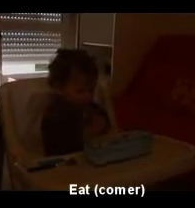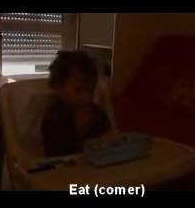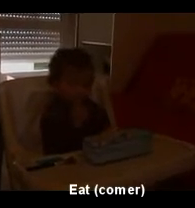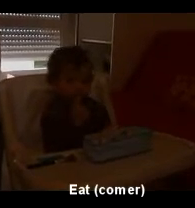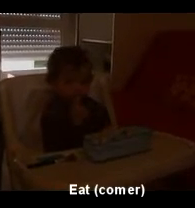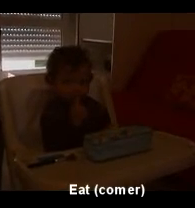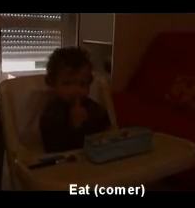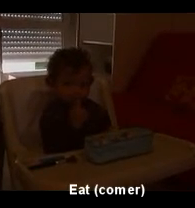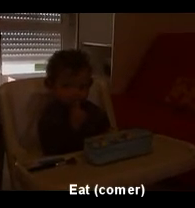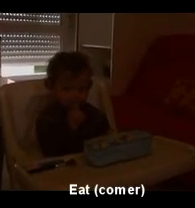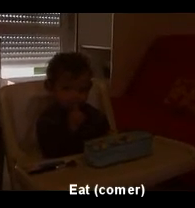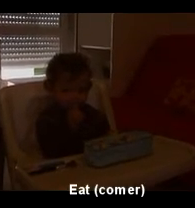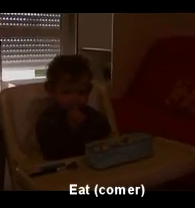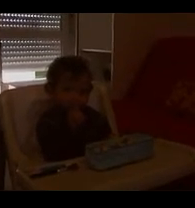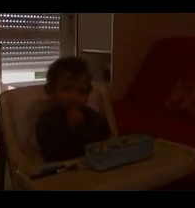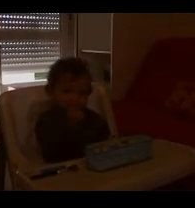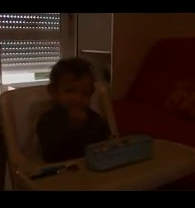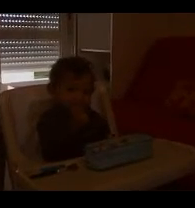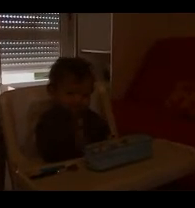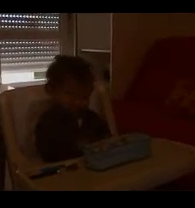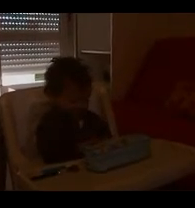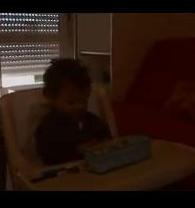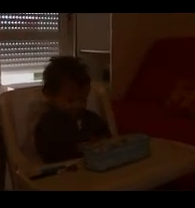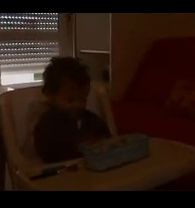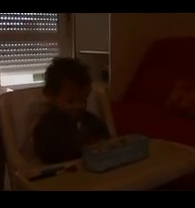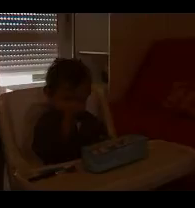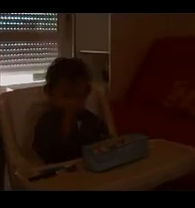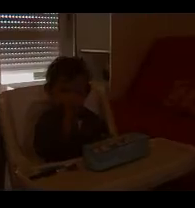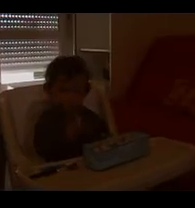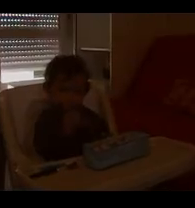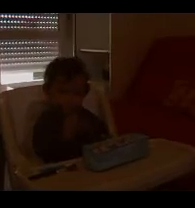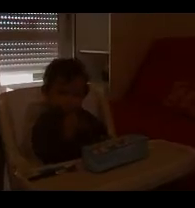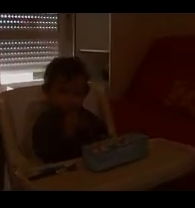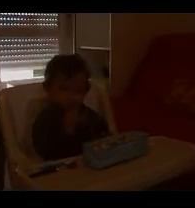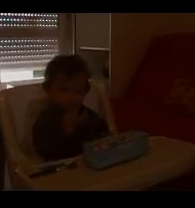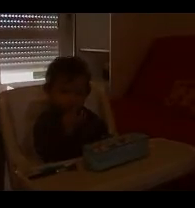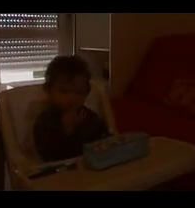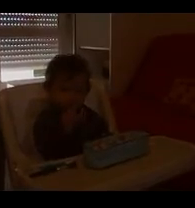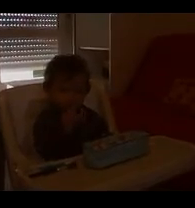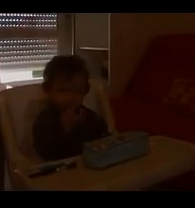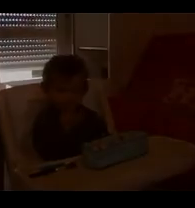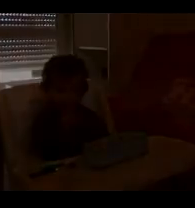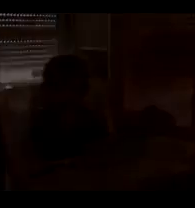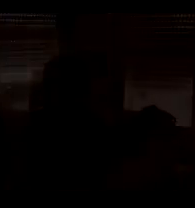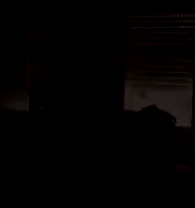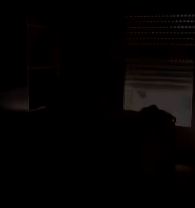¡Eat! ¡Eat! ¡Eat! ¡Eat! ¡Very good! ¡Muy bien, Naya! ¡Comer! ¡Eat! ¿Cómo se signar bath?